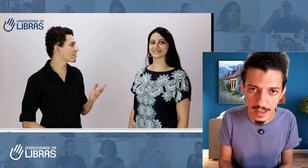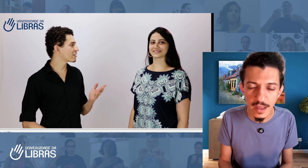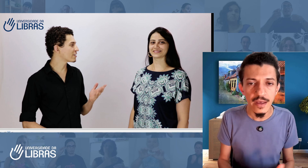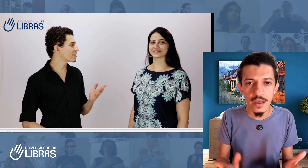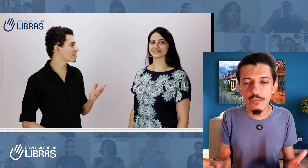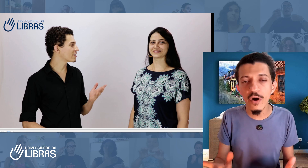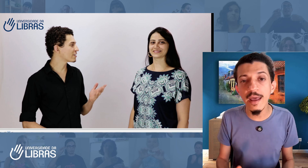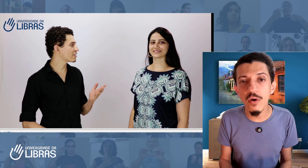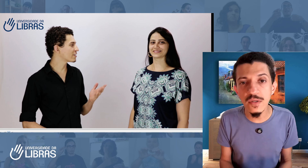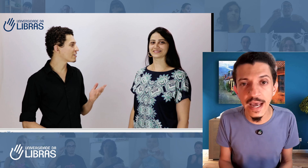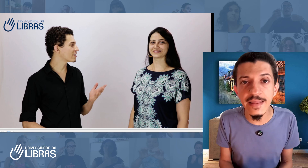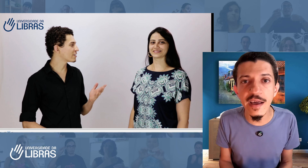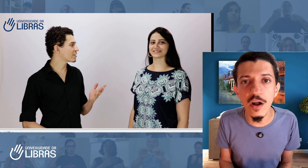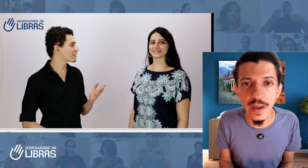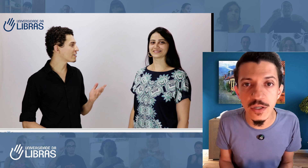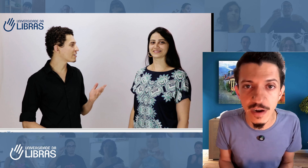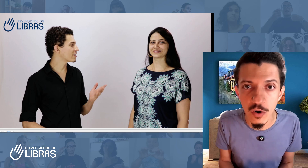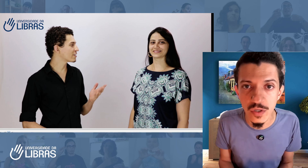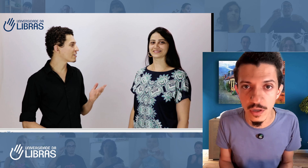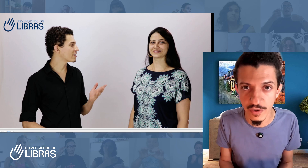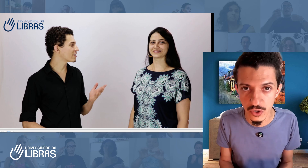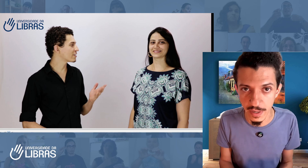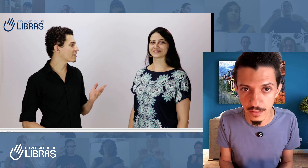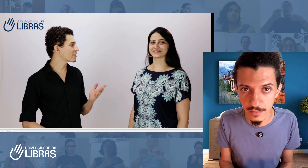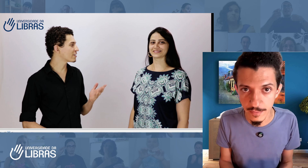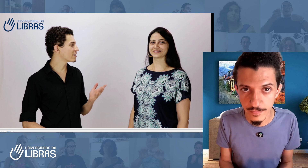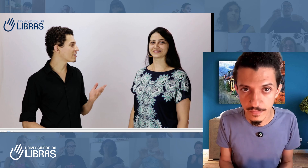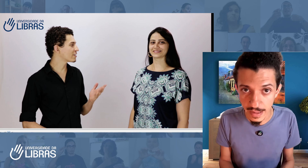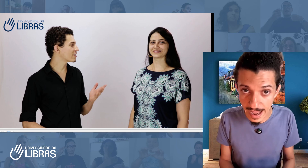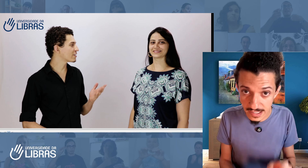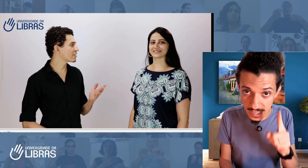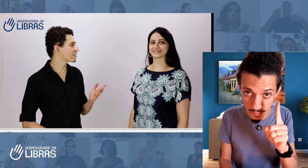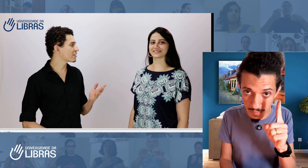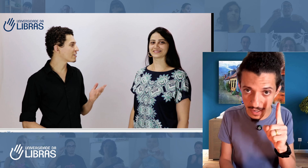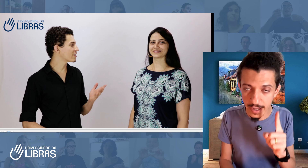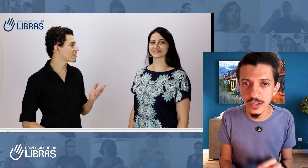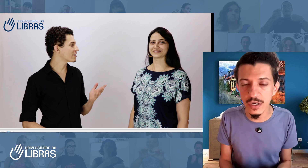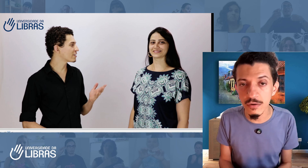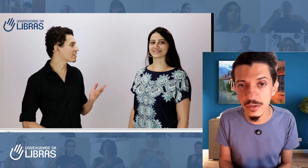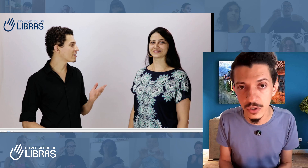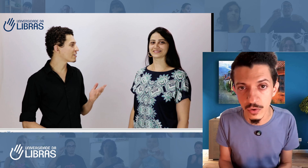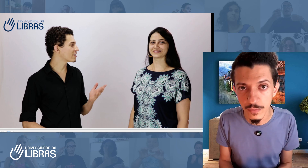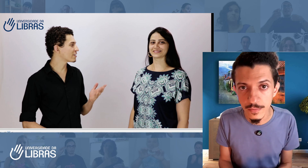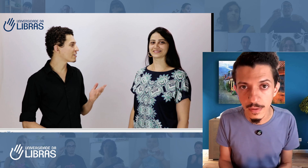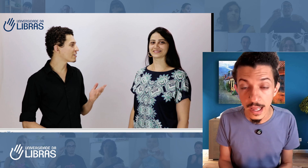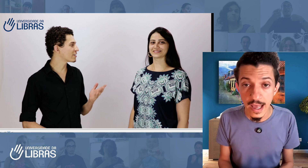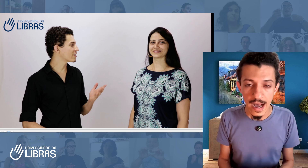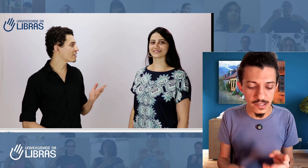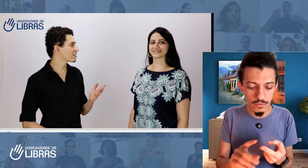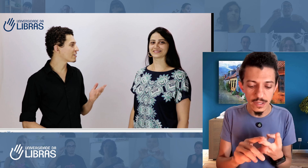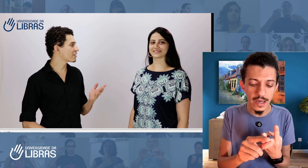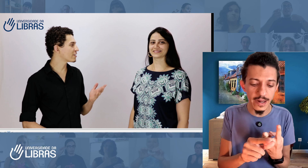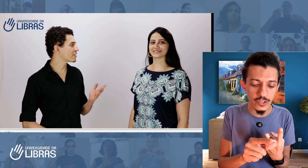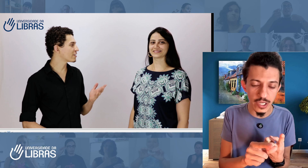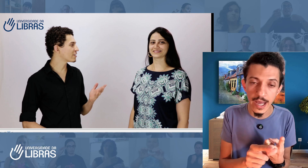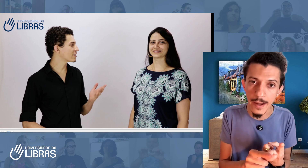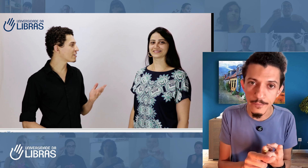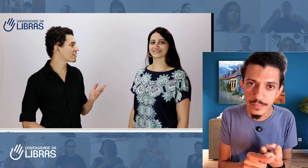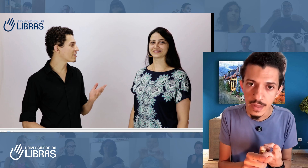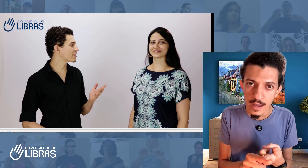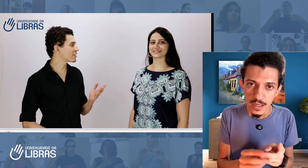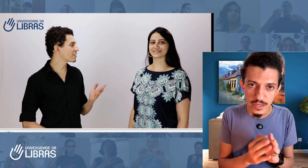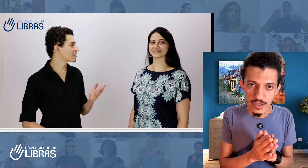contato@unidestrava.com.br. Eu vou reembolsar integralmente o valor do seu investimento. Essa é a primeira garantia que eu te dou. A segunda garantia